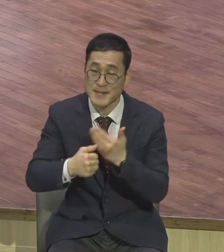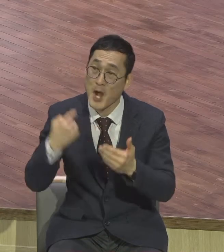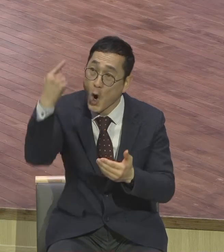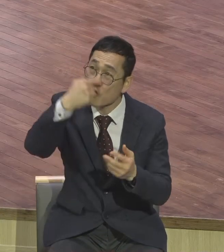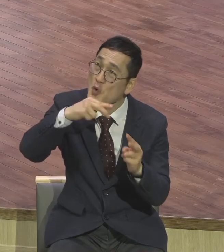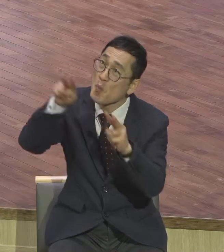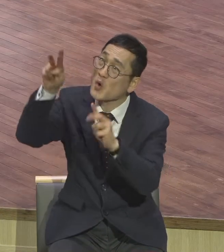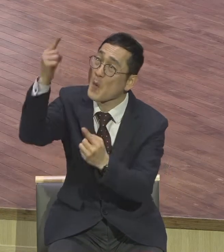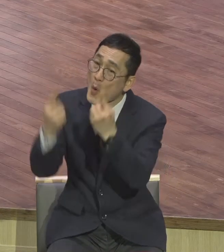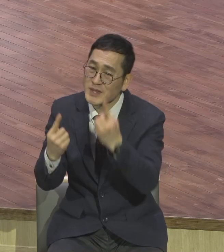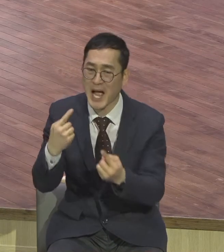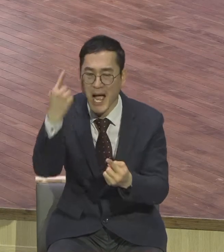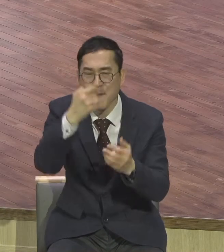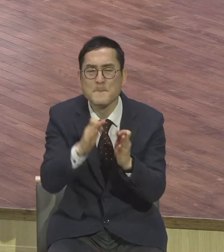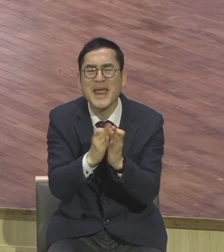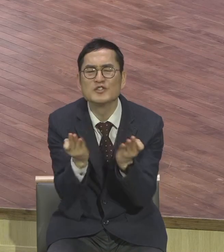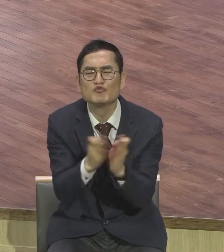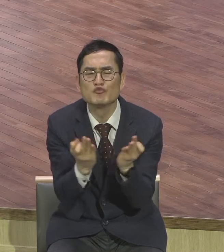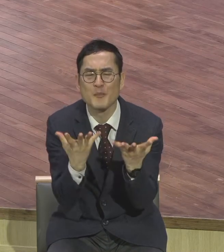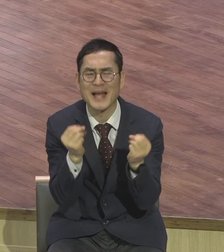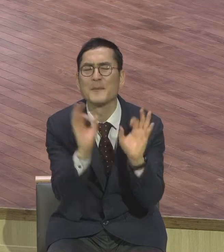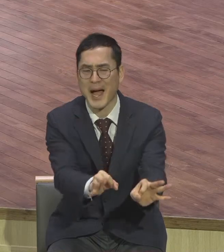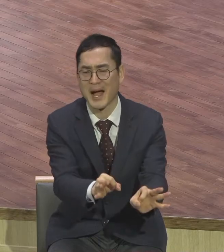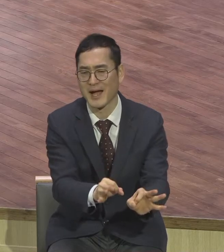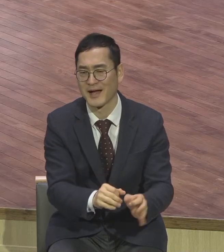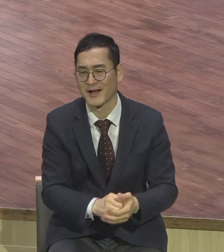것보다 페이스북을 더 많이 본다